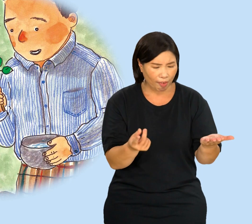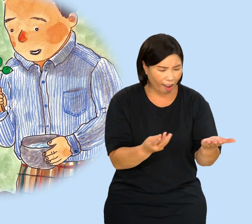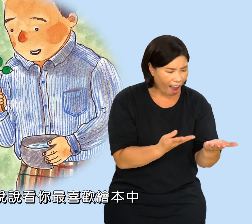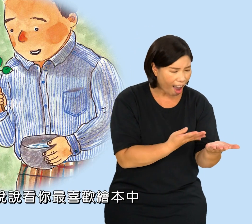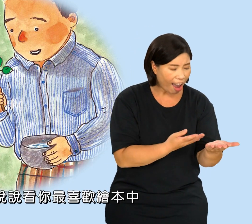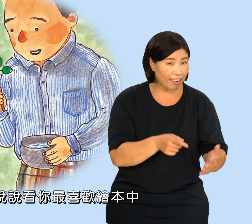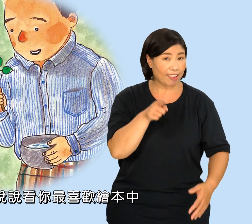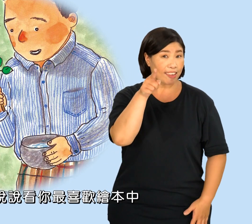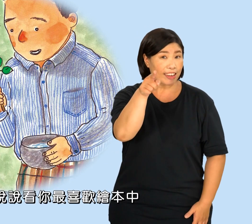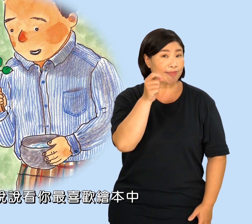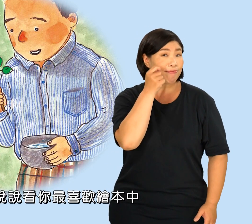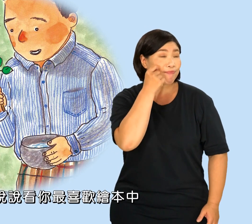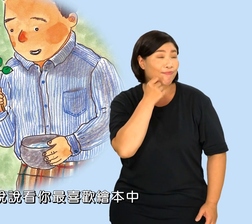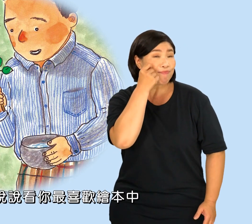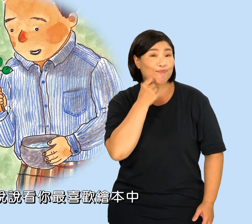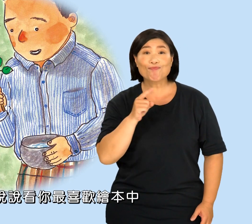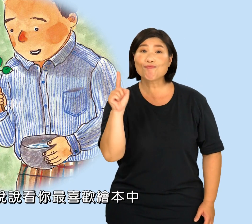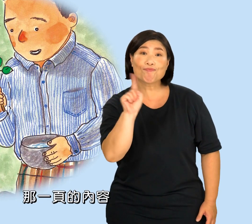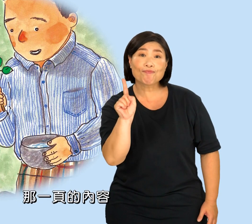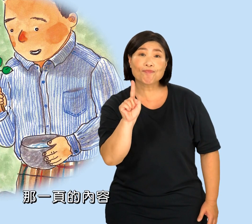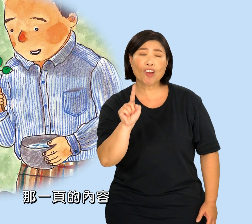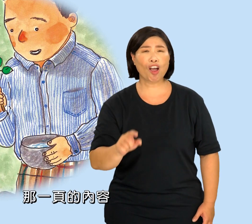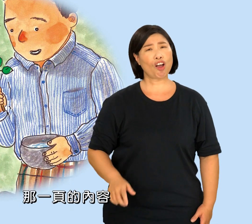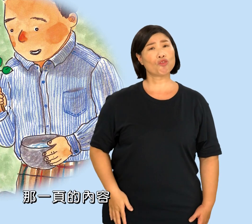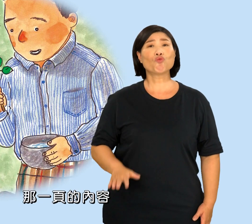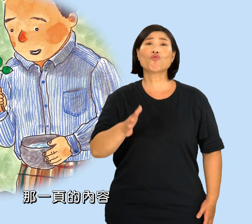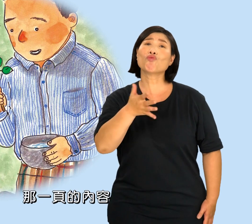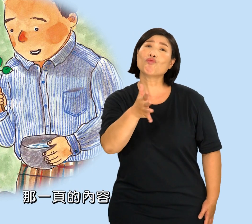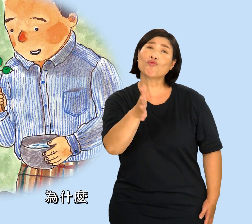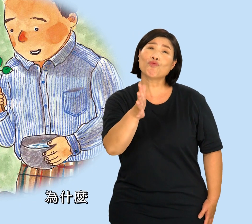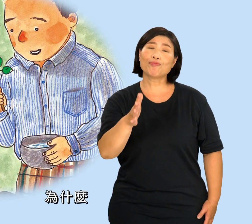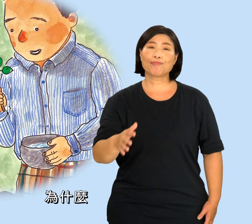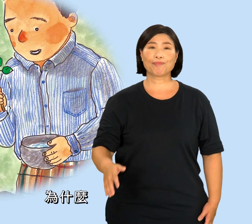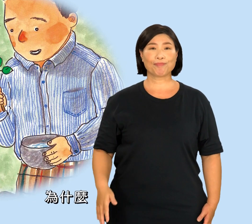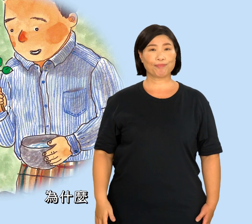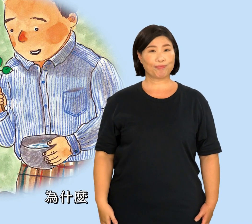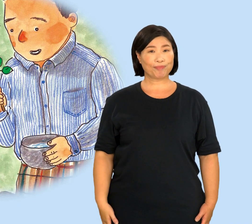说说看，你最喜欢绘本中的哪一页的内容？为什么？